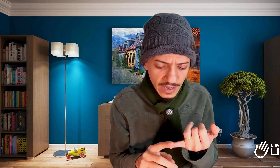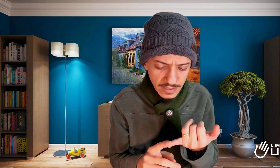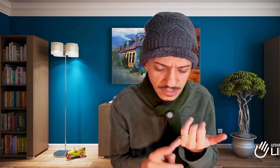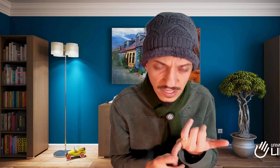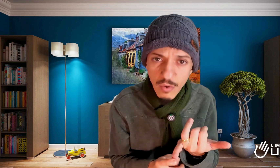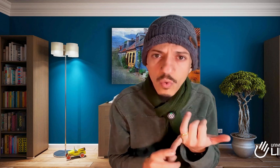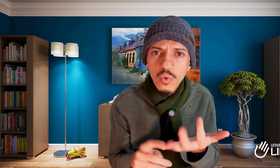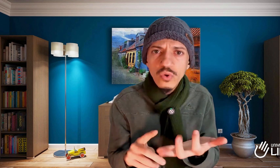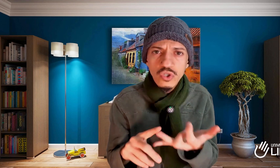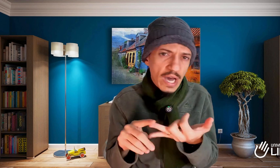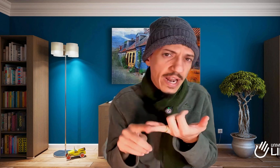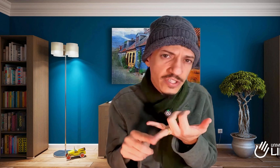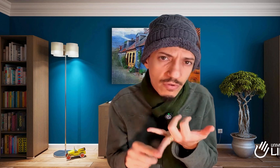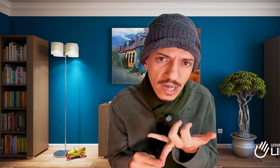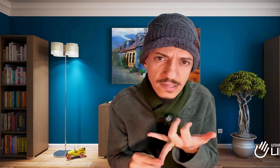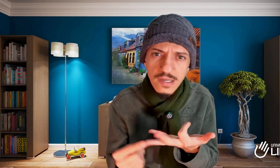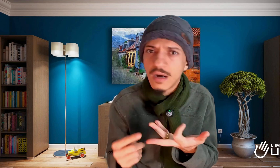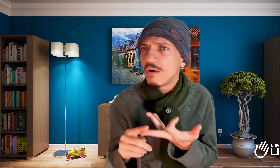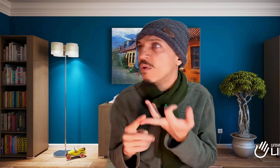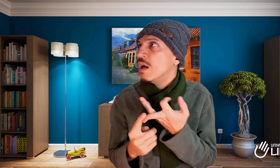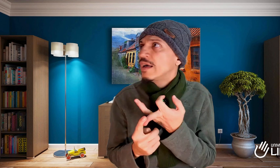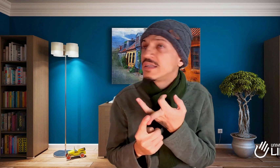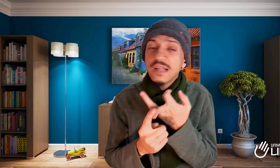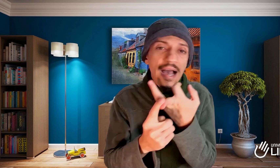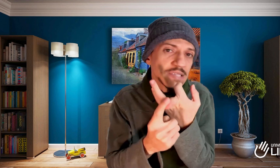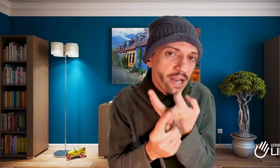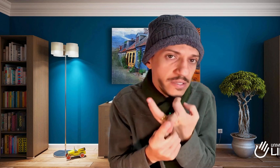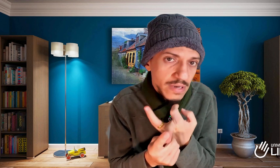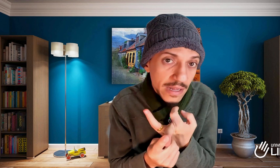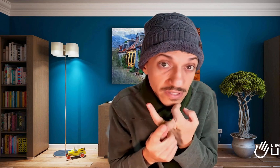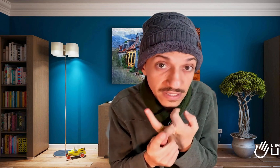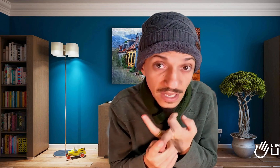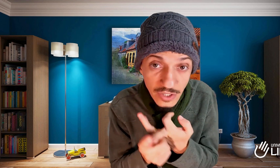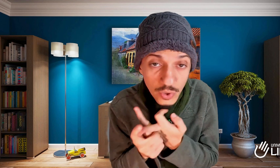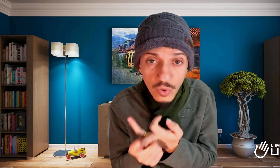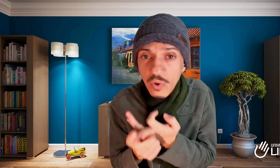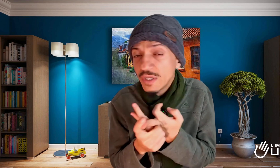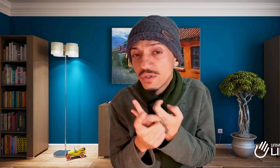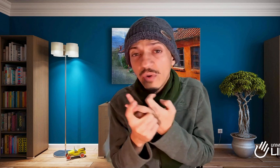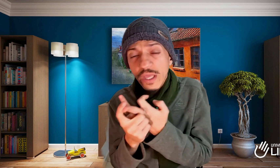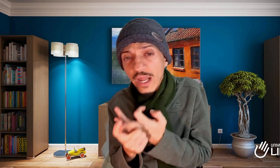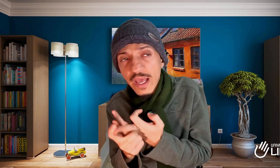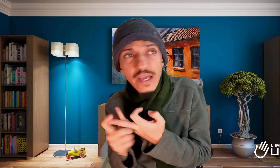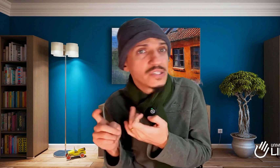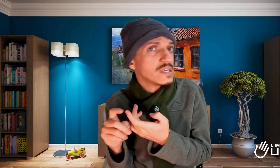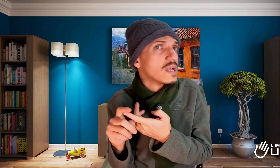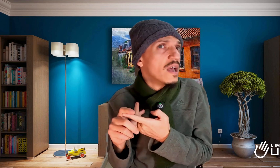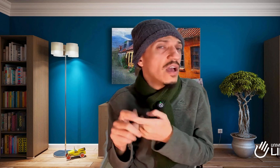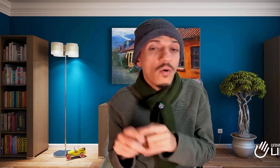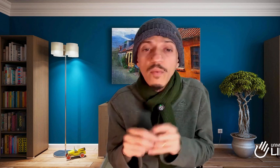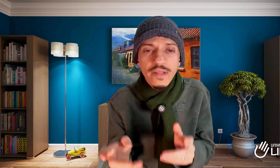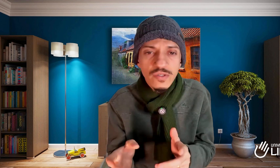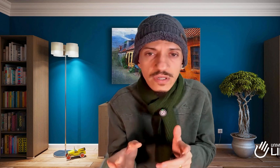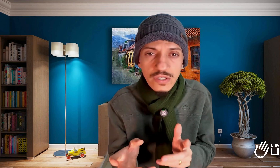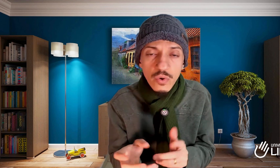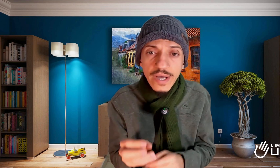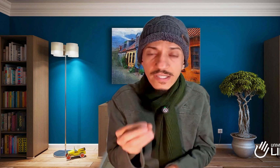de saúde, de área de educação, sinais relacionados às religiões ou igrejas, ou muitas outras coisas que